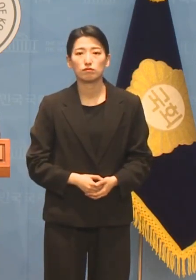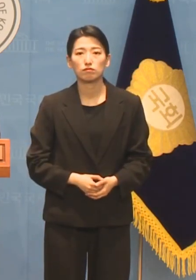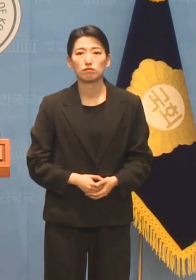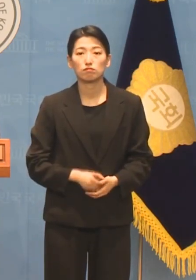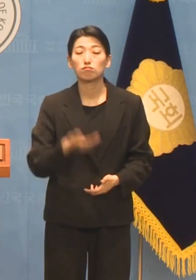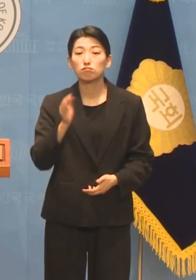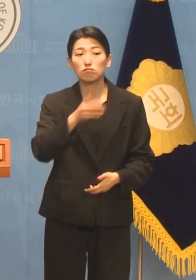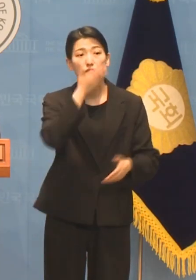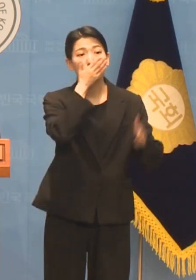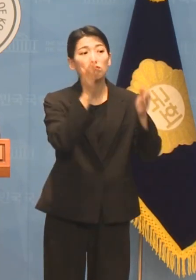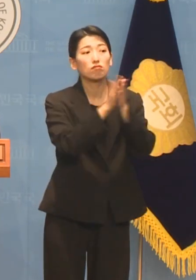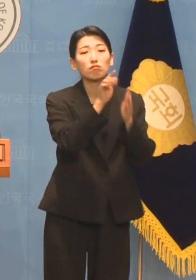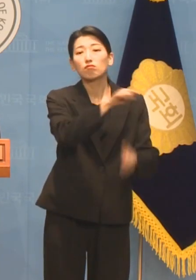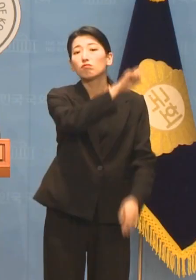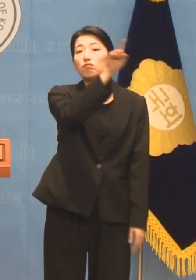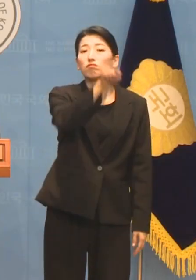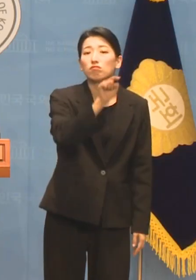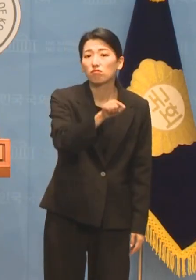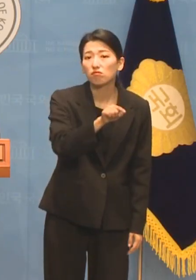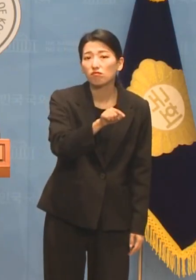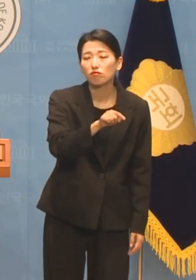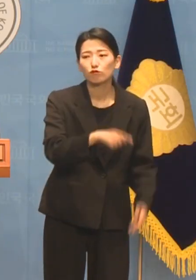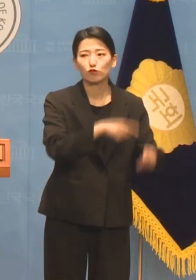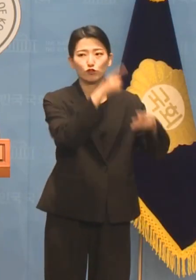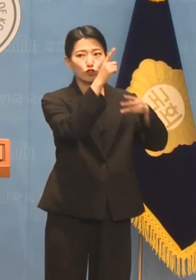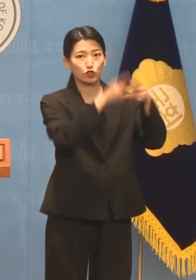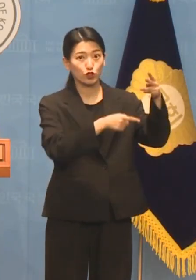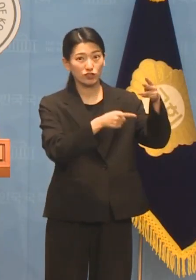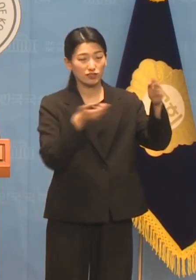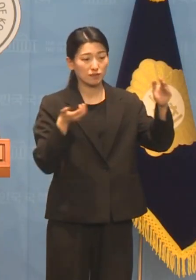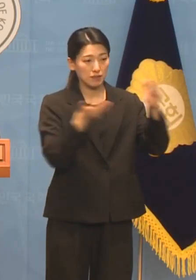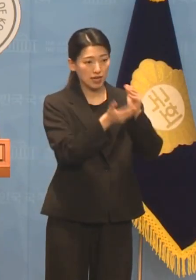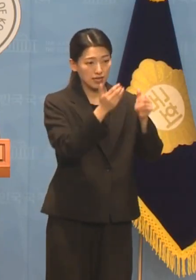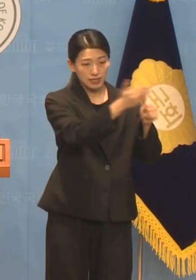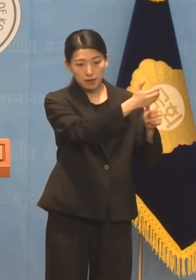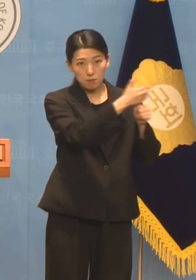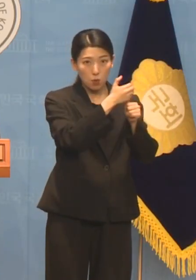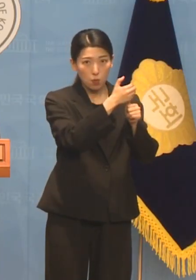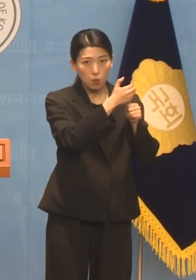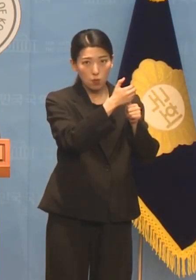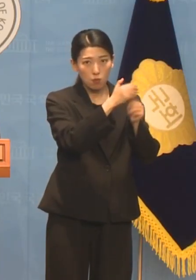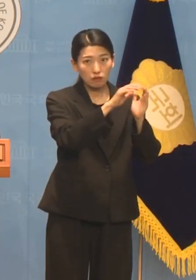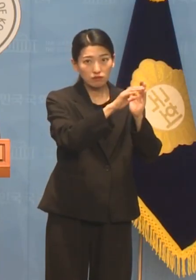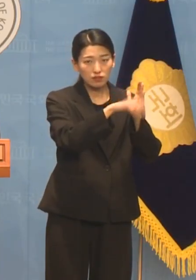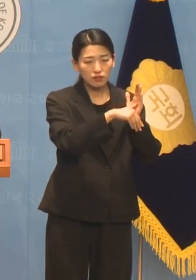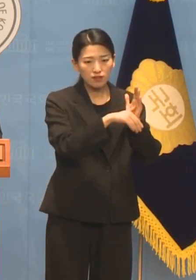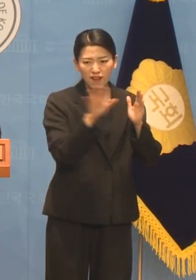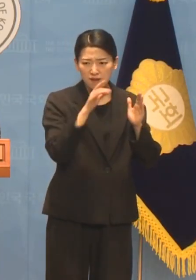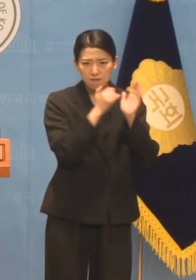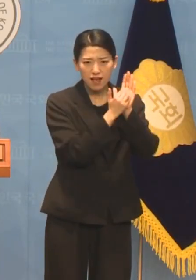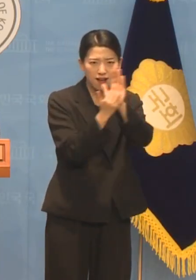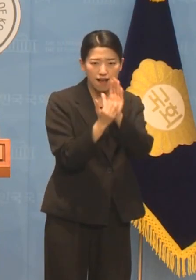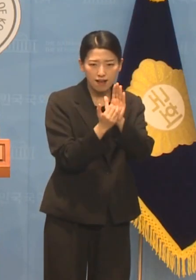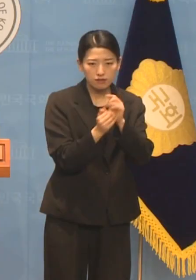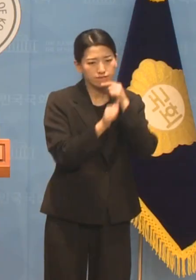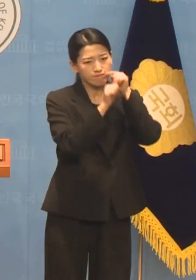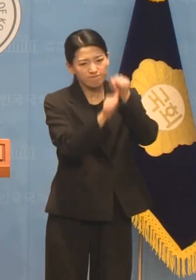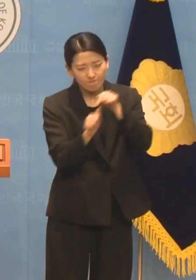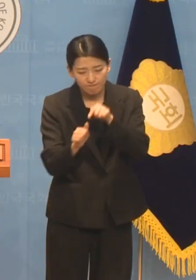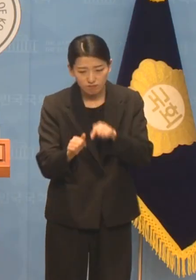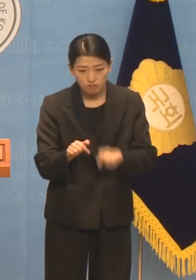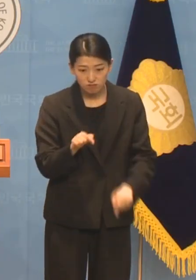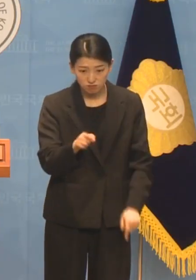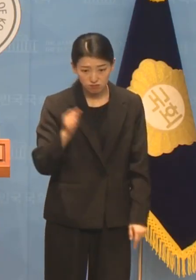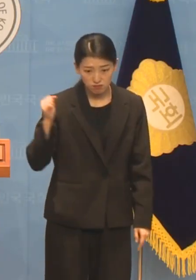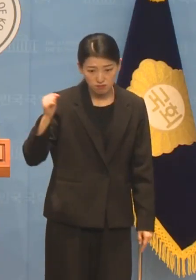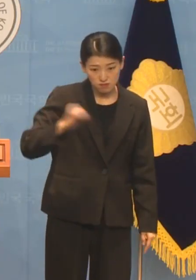내란 공범들은 내란 숙의 윤석열의 체포영장 집행을 막으라는 지시에 반대했던 경호처 간부의 해임